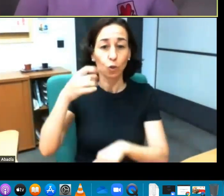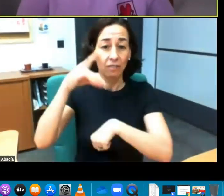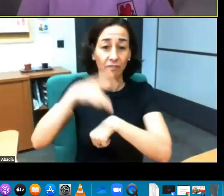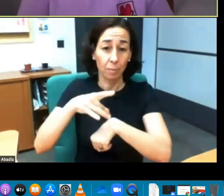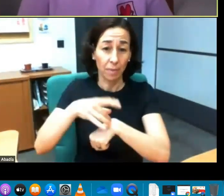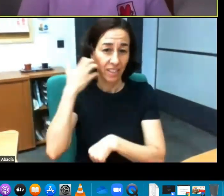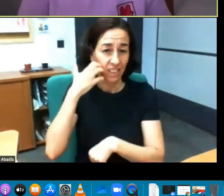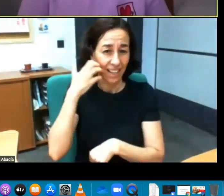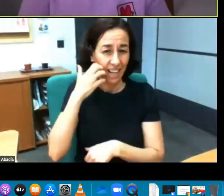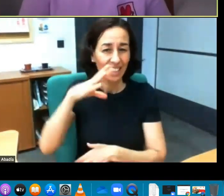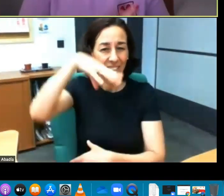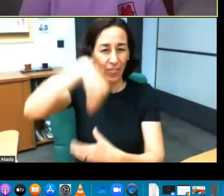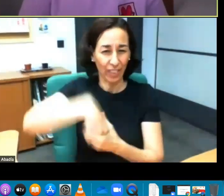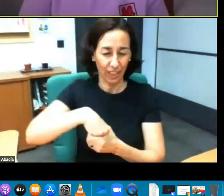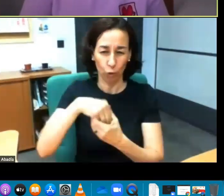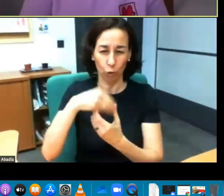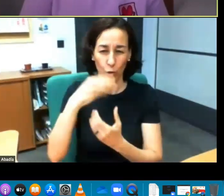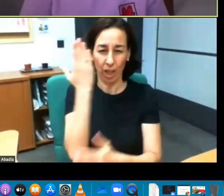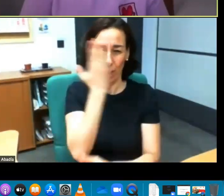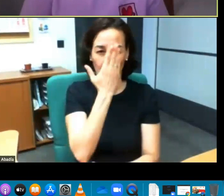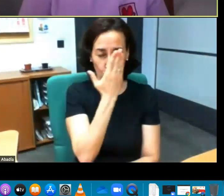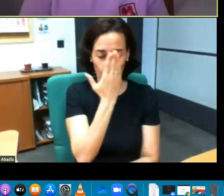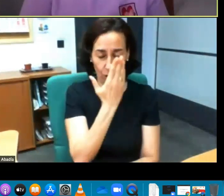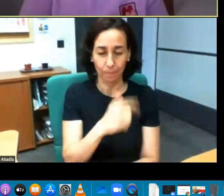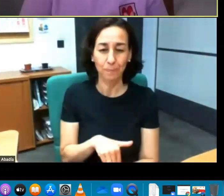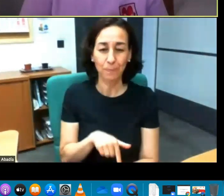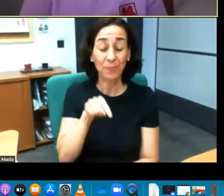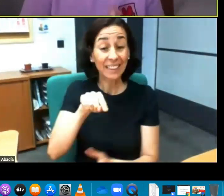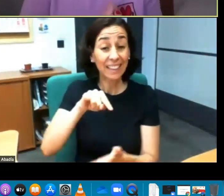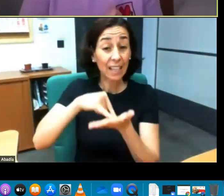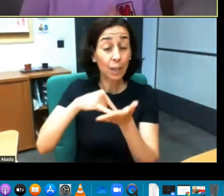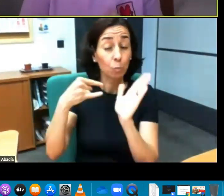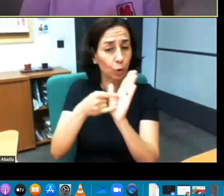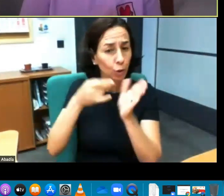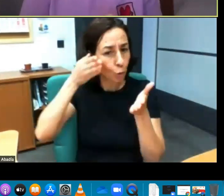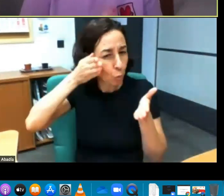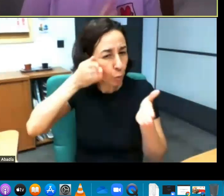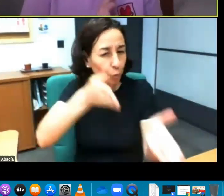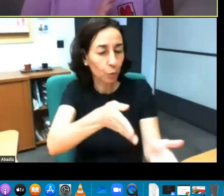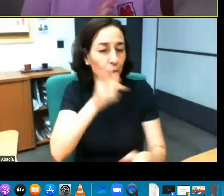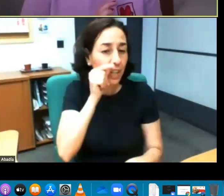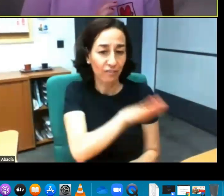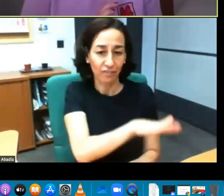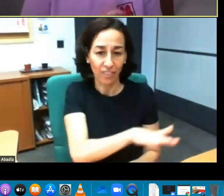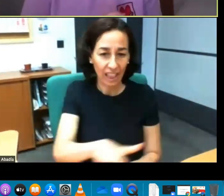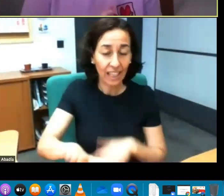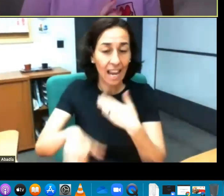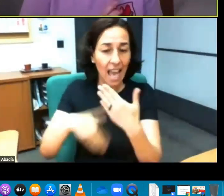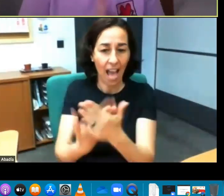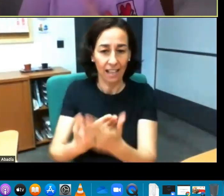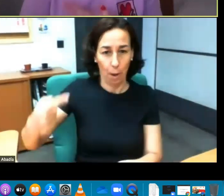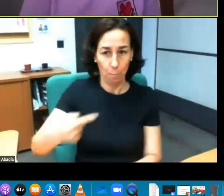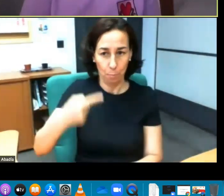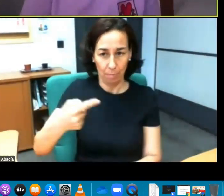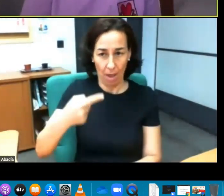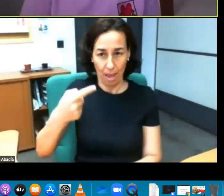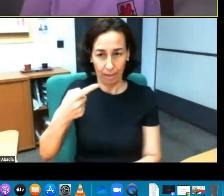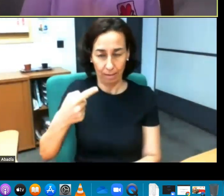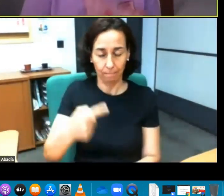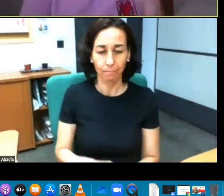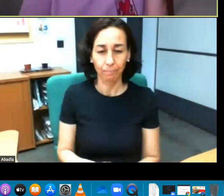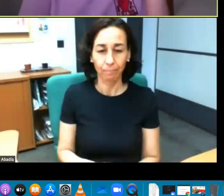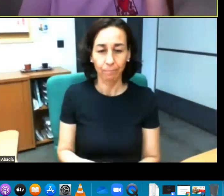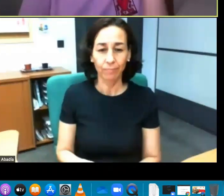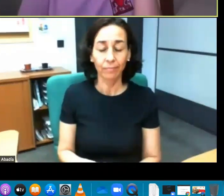os comentaba anteriormente, este es el proyecto que va destinado de educación infantil a educación primaria. En un